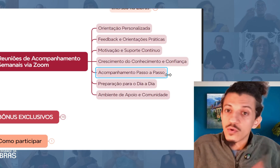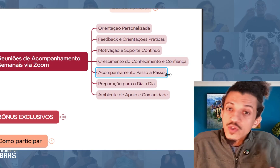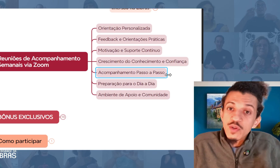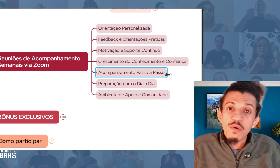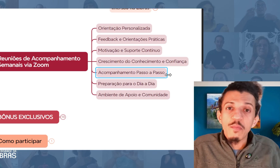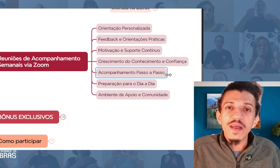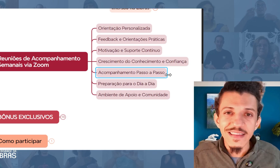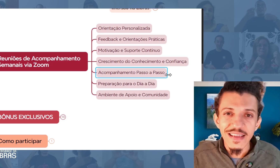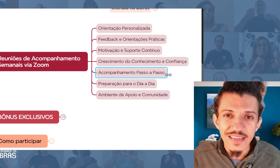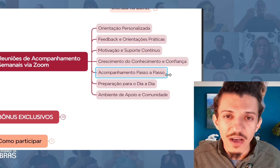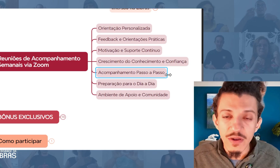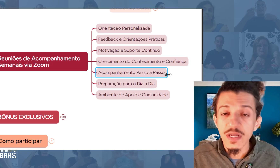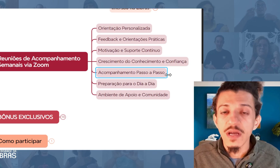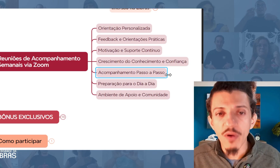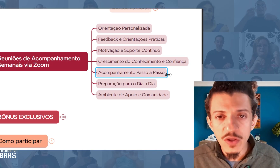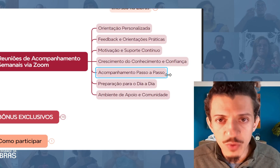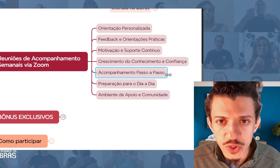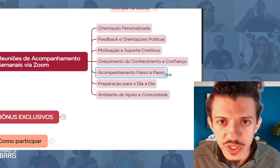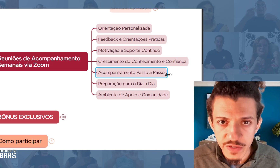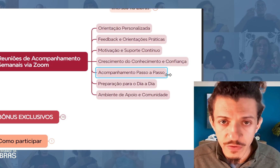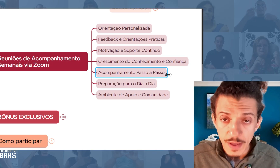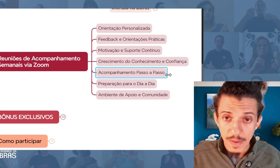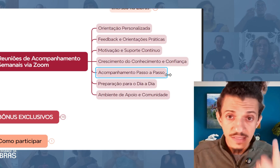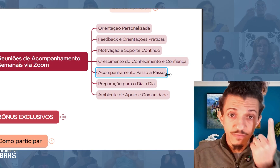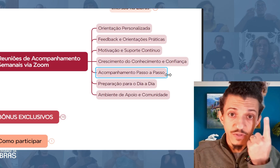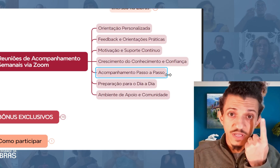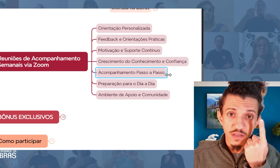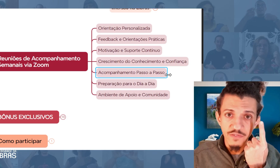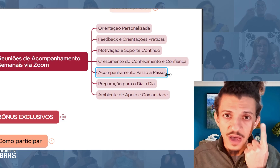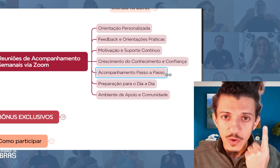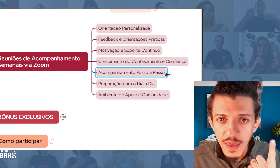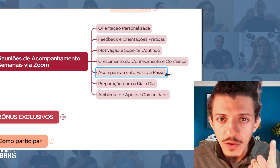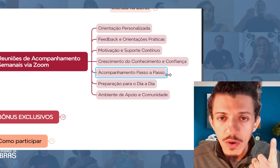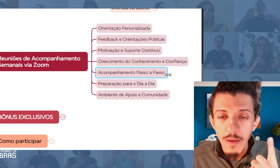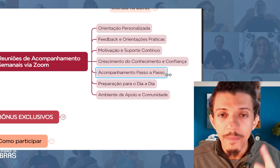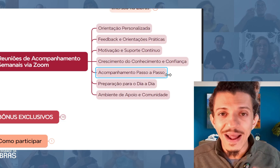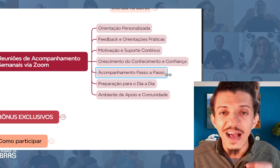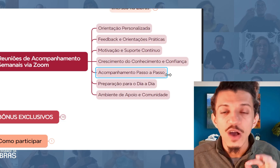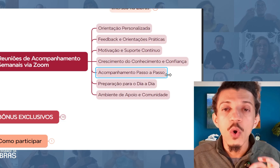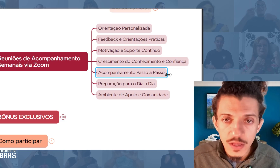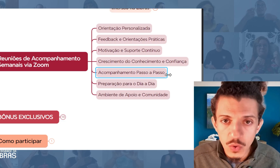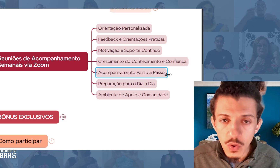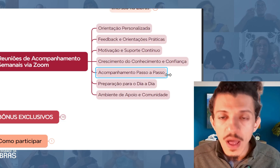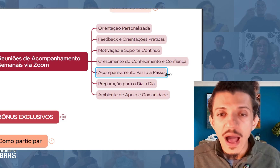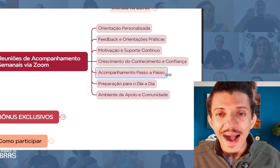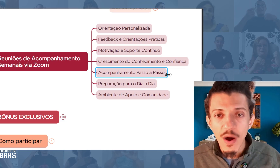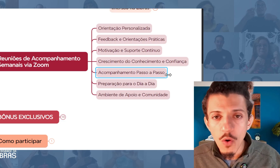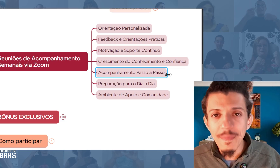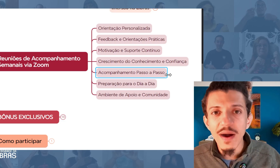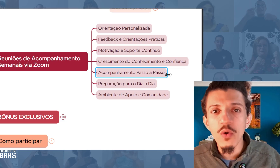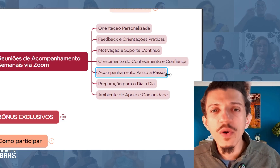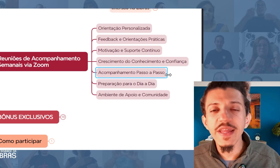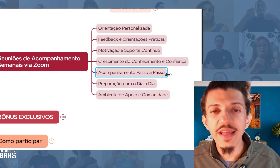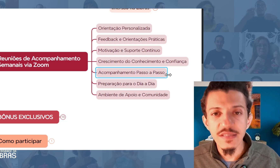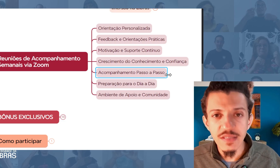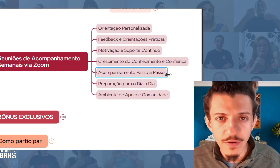meu penteado nas aulas, não importa o motivo. Basta você enviar um e-mail para